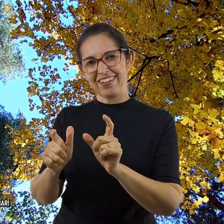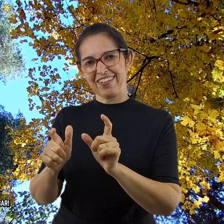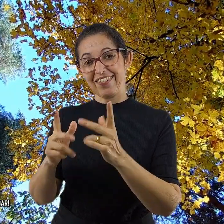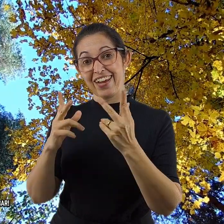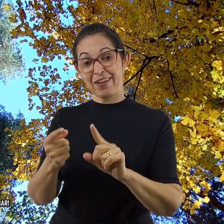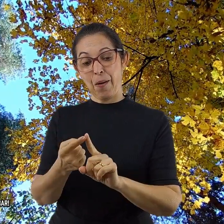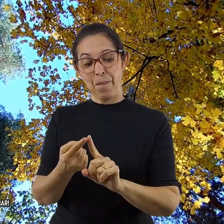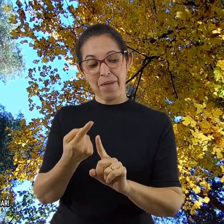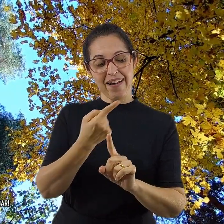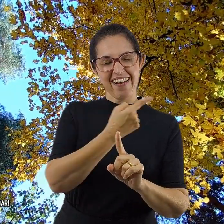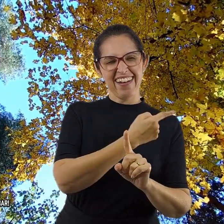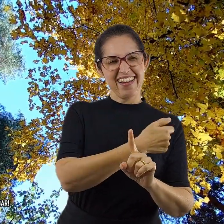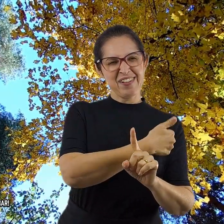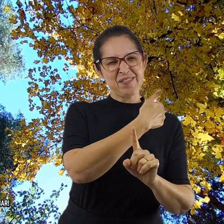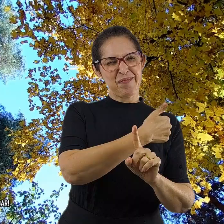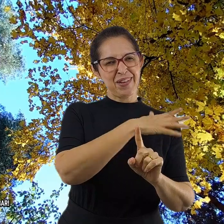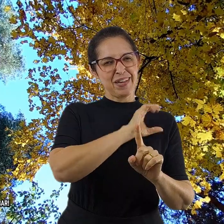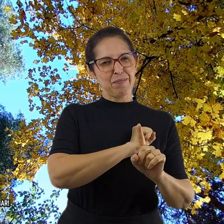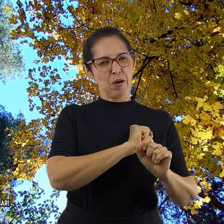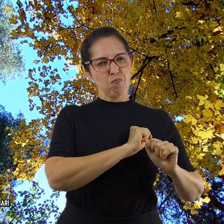primeiro amor.